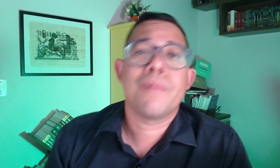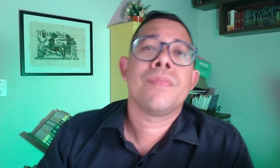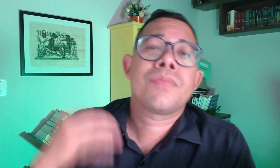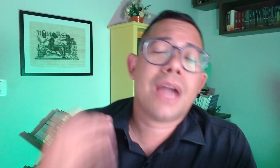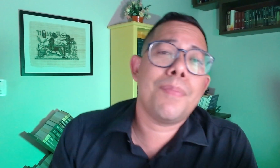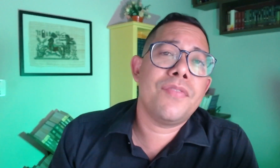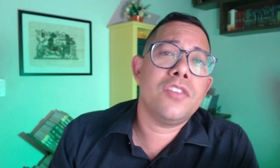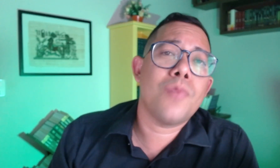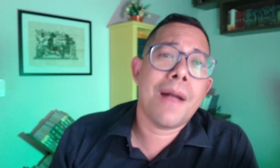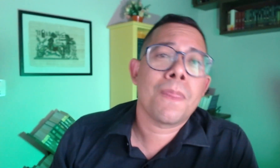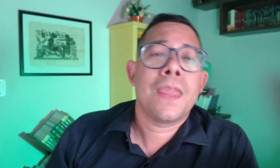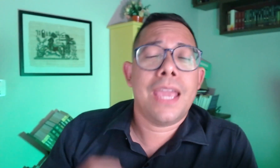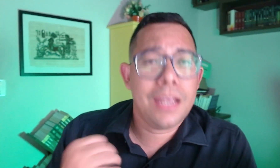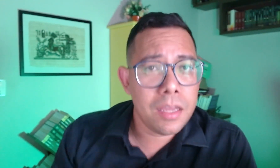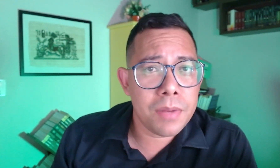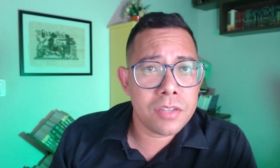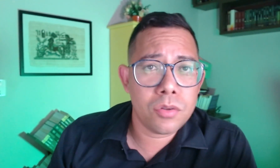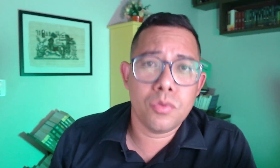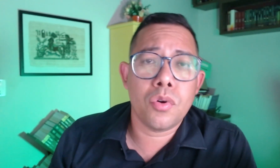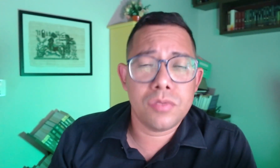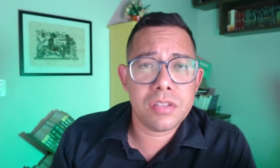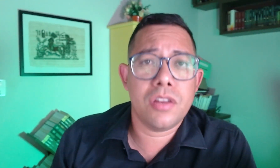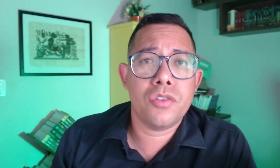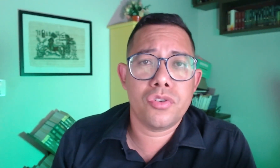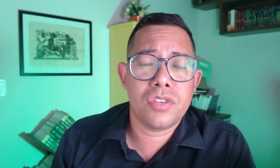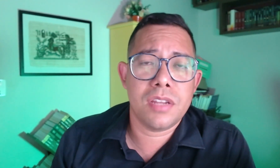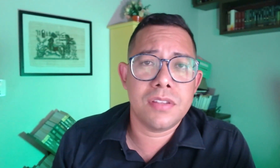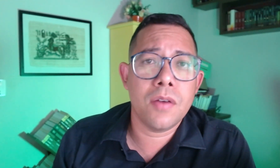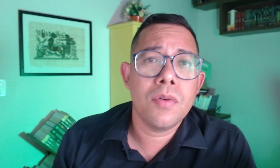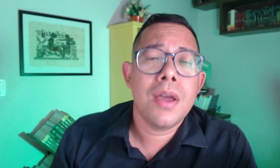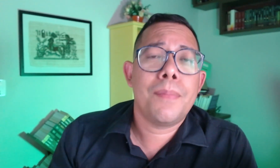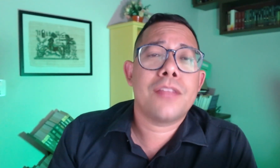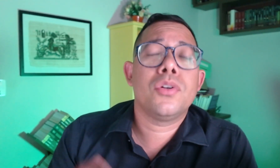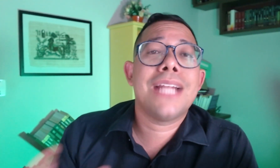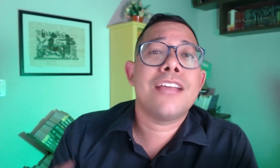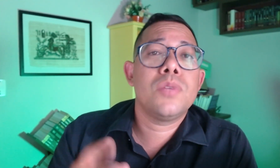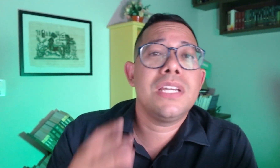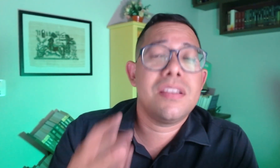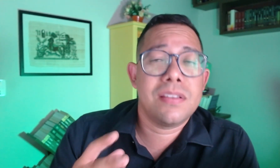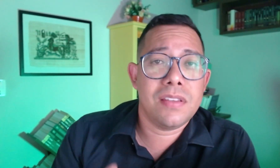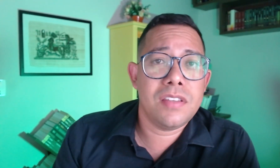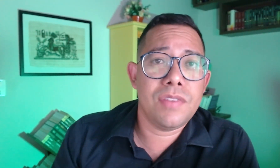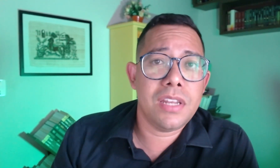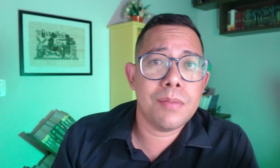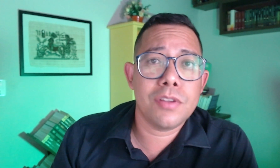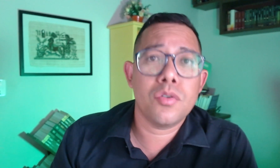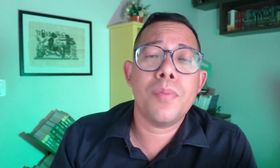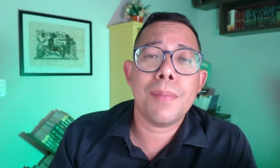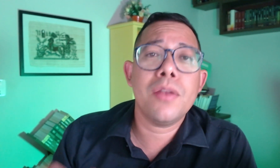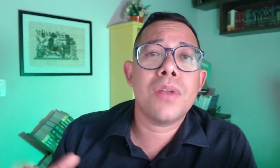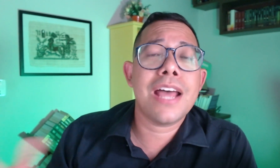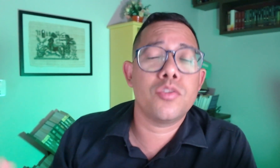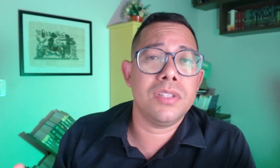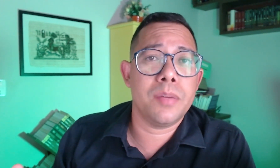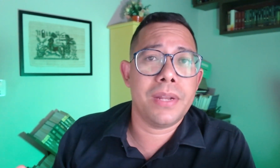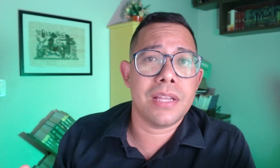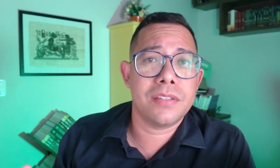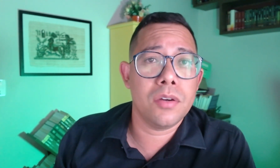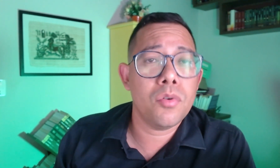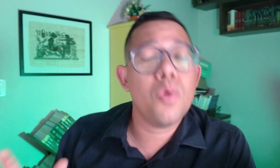aperfeiçoar em Libras, no contexto religioso cristão, para tornar a sua igreja acessível em Libras, ou para melhorar a sua interpretação, ou